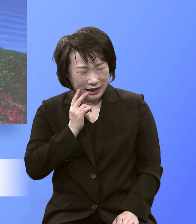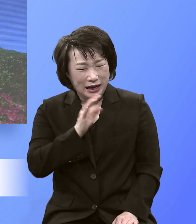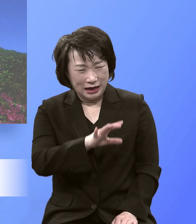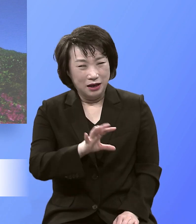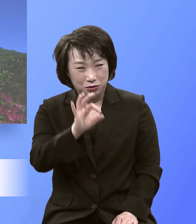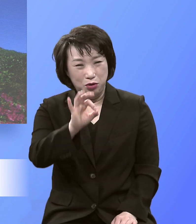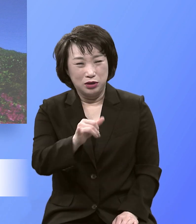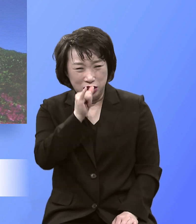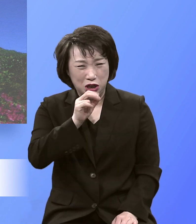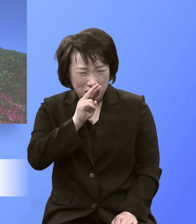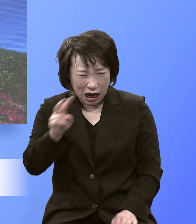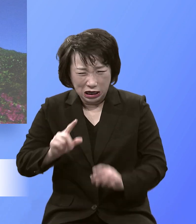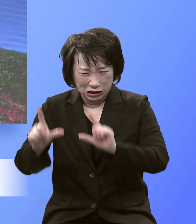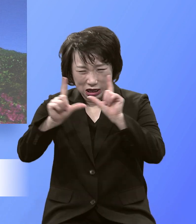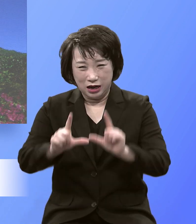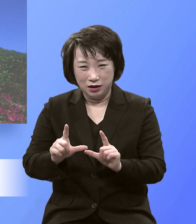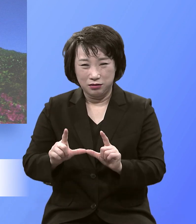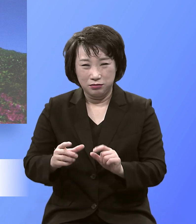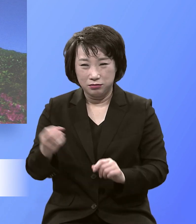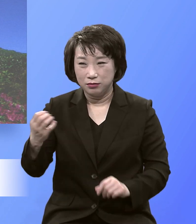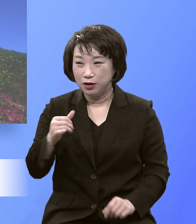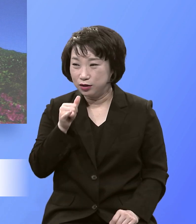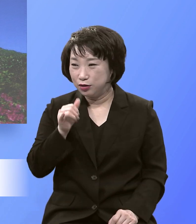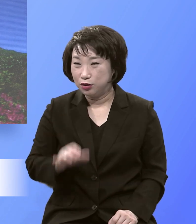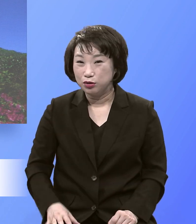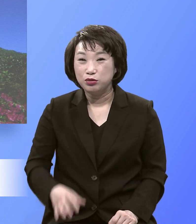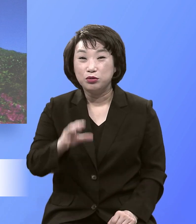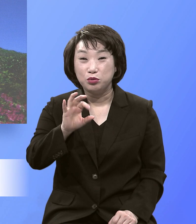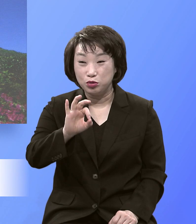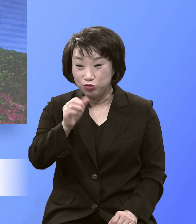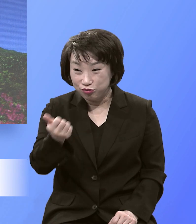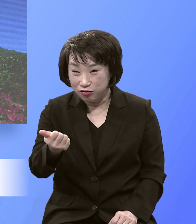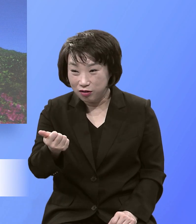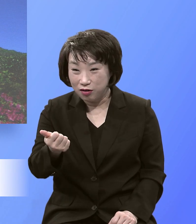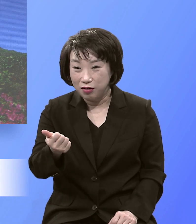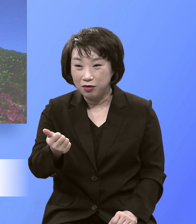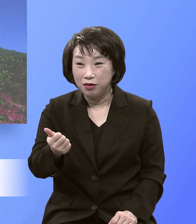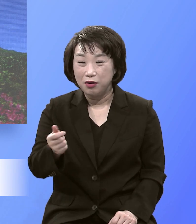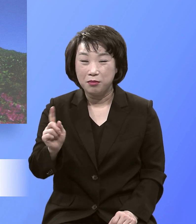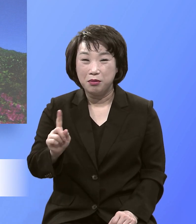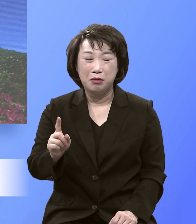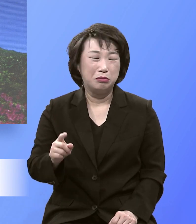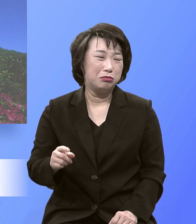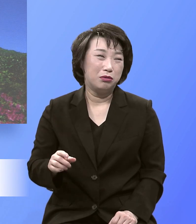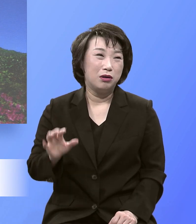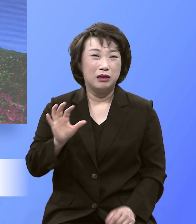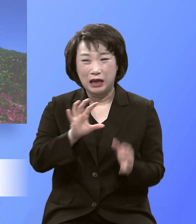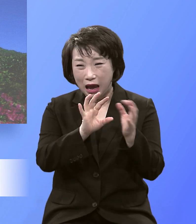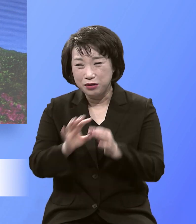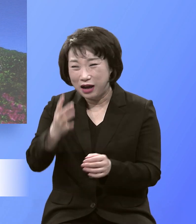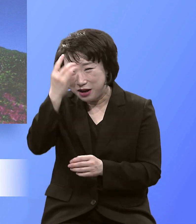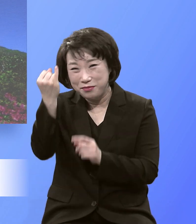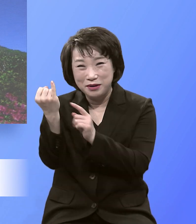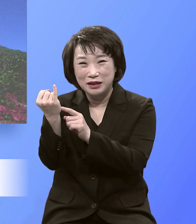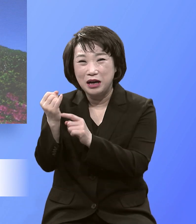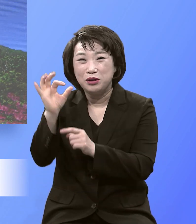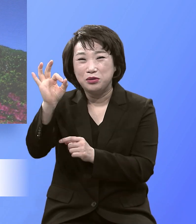돈 있어야 살아요. 돈 없으면 돈 얘기를 얼마나 하는지